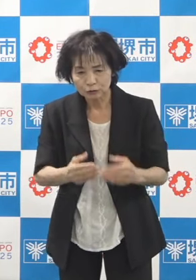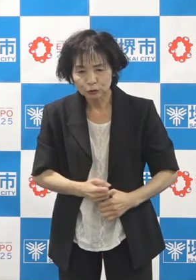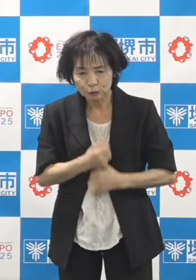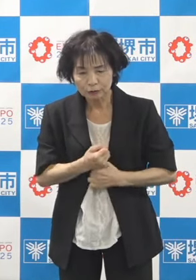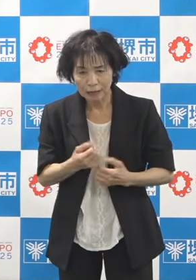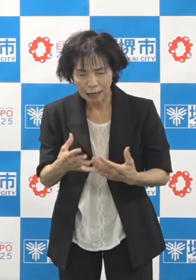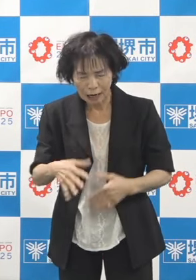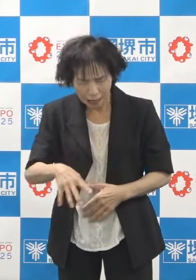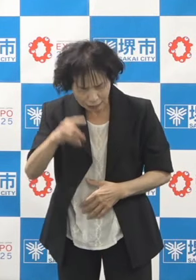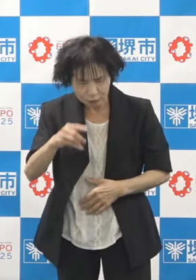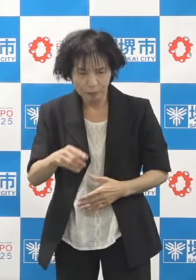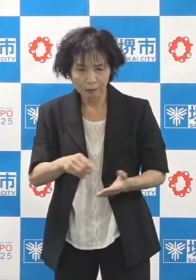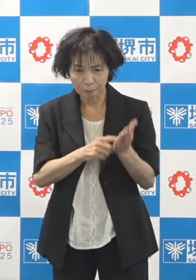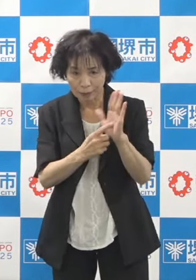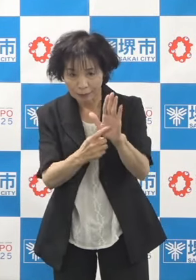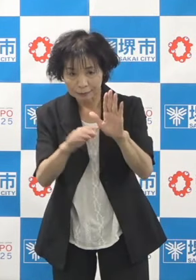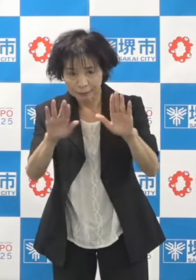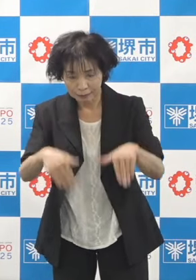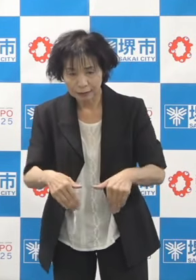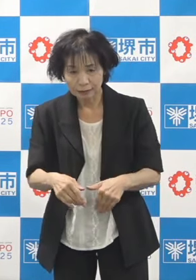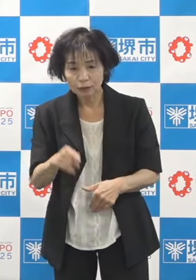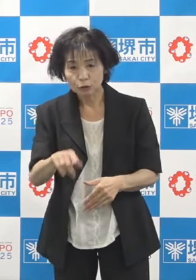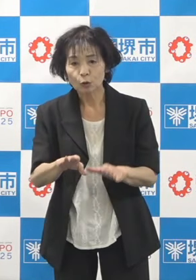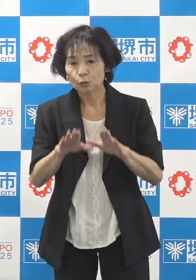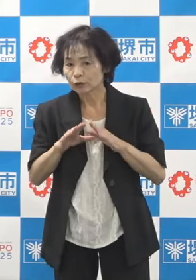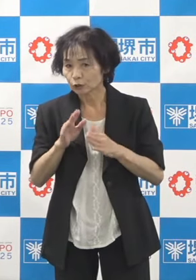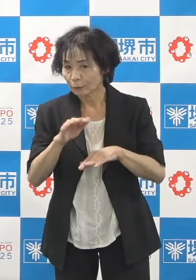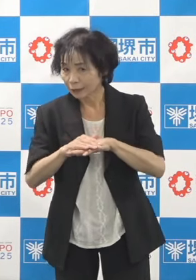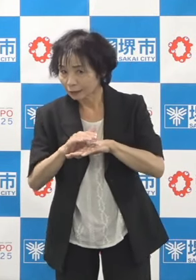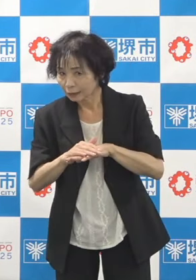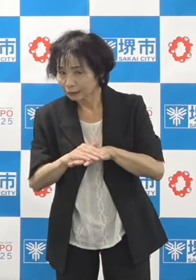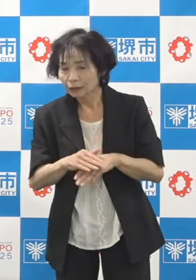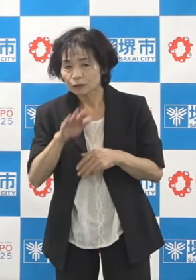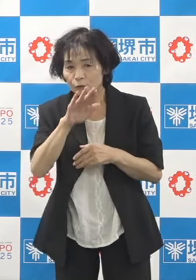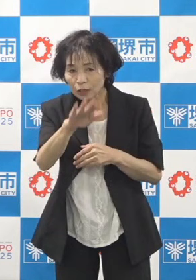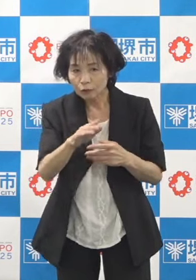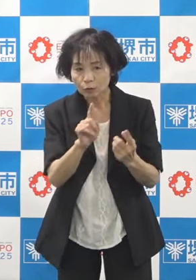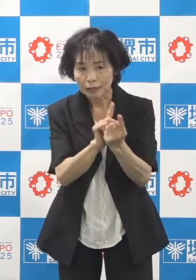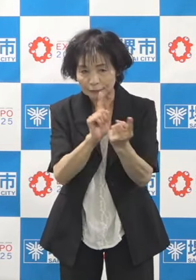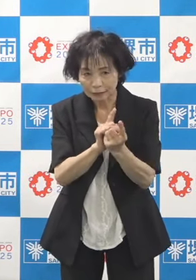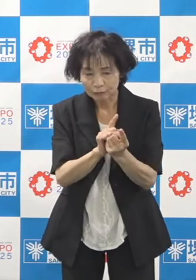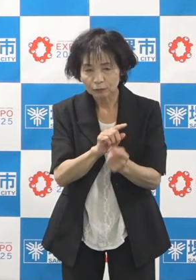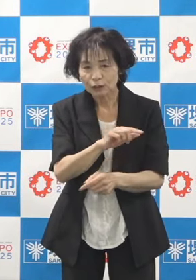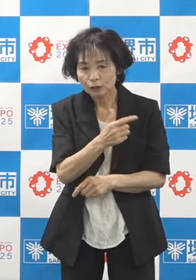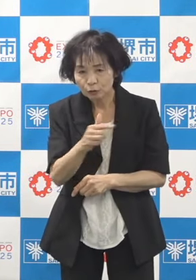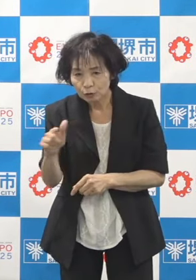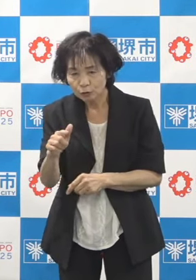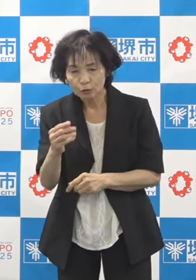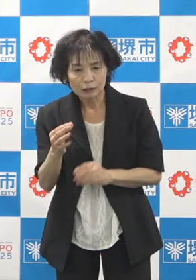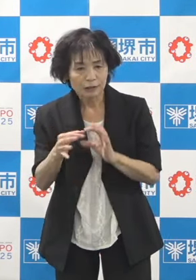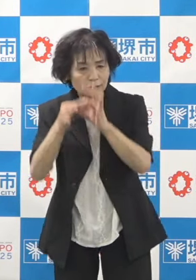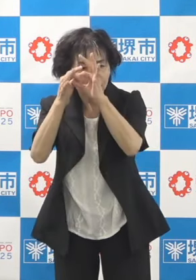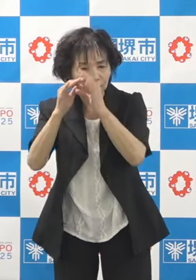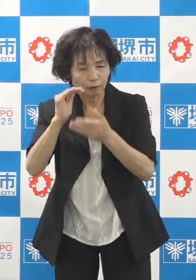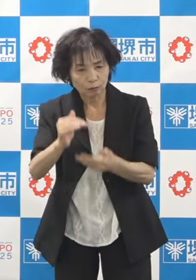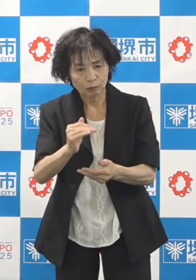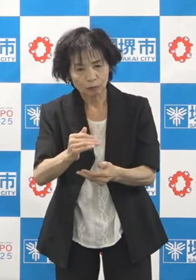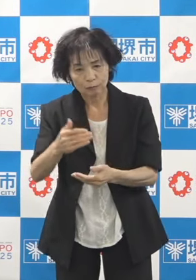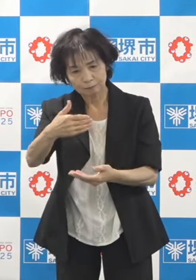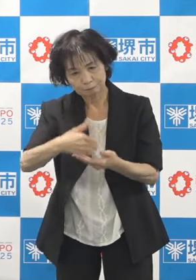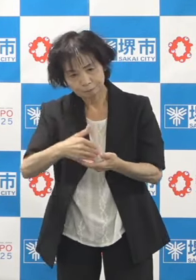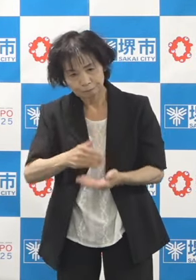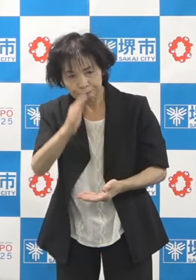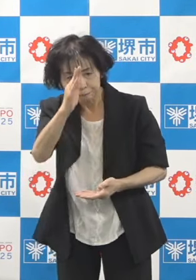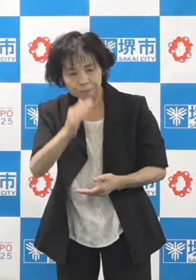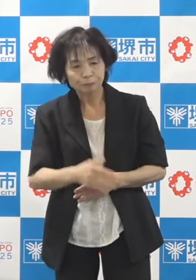たんですけれども、このことへの受け止めと、あと備えや対策などについて改めて気づかれたことがあれば教えてください。 は